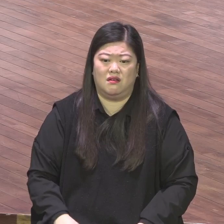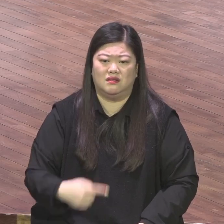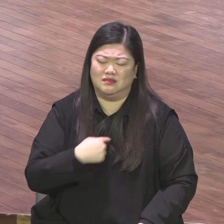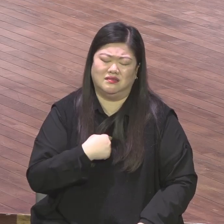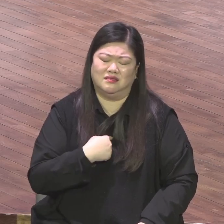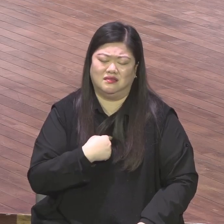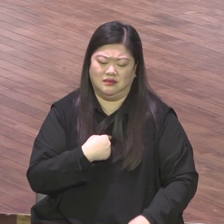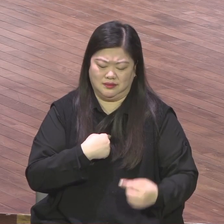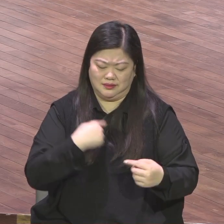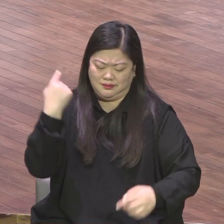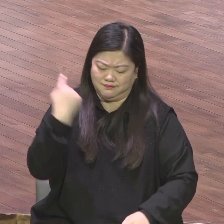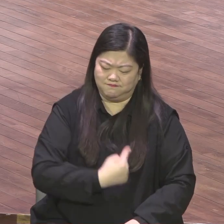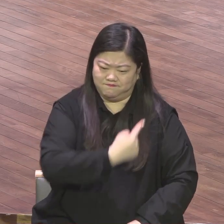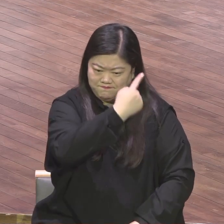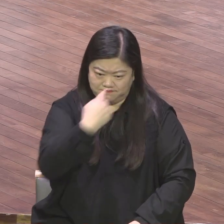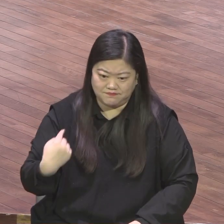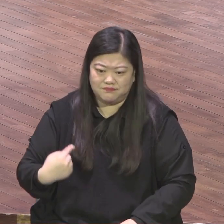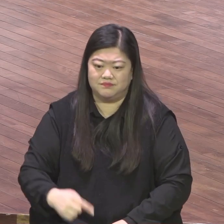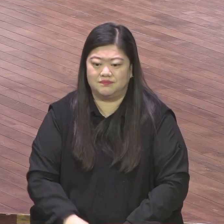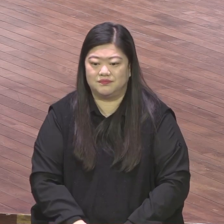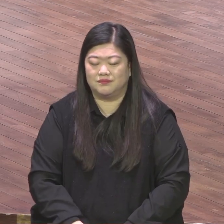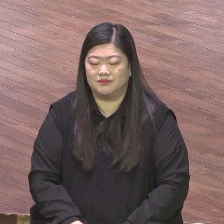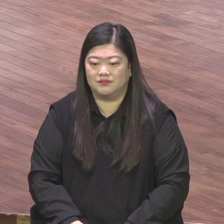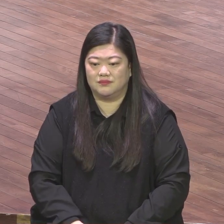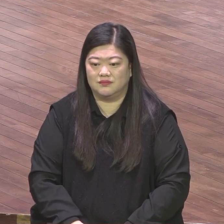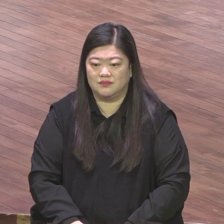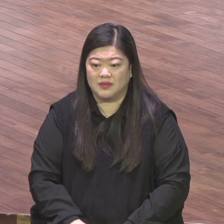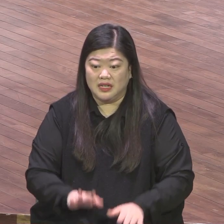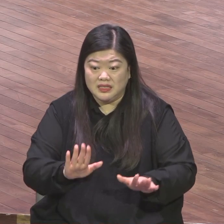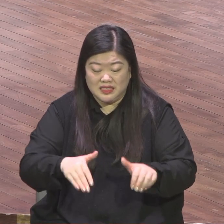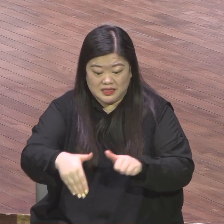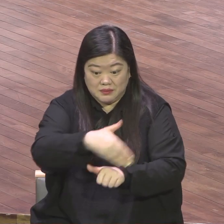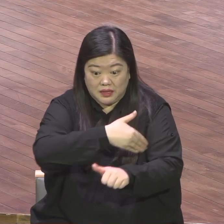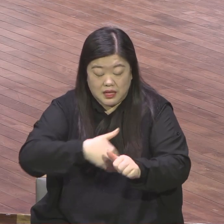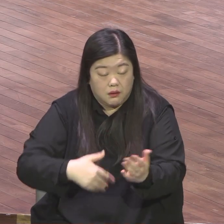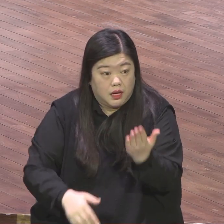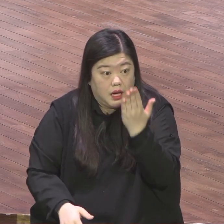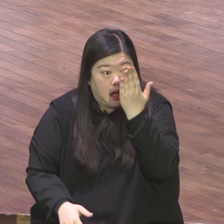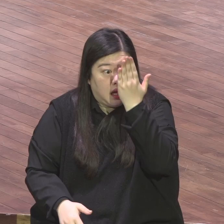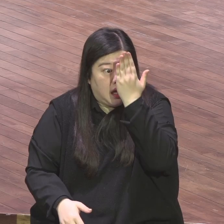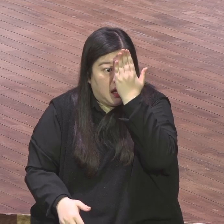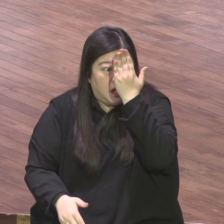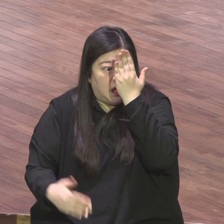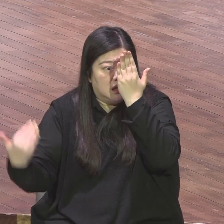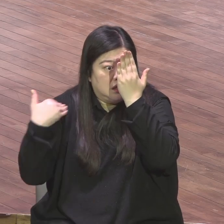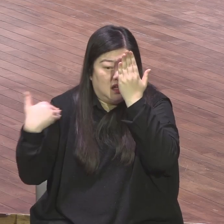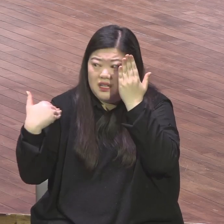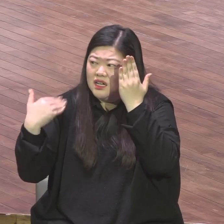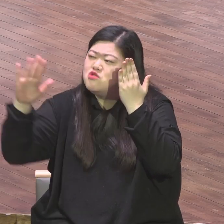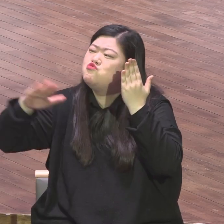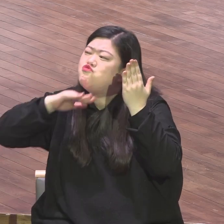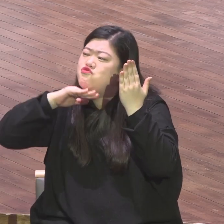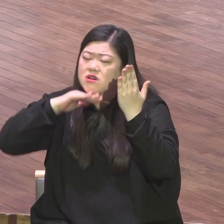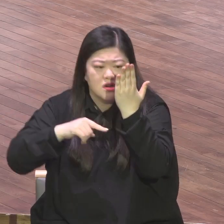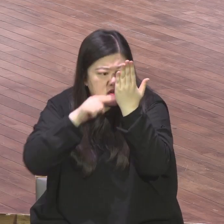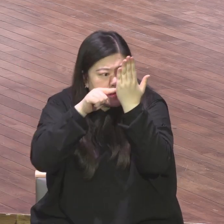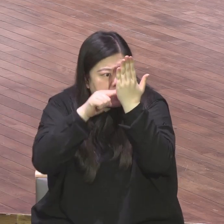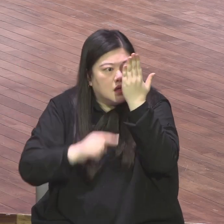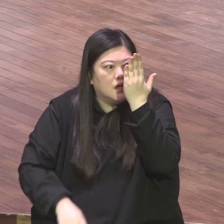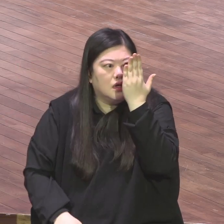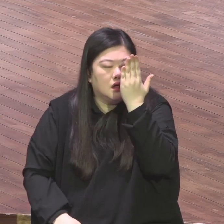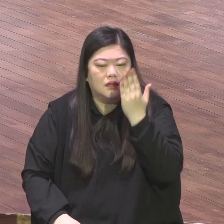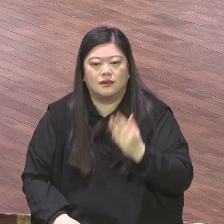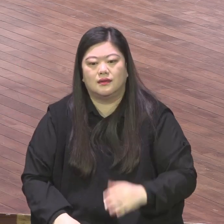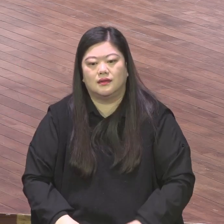자신의 절실하고 갈급한 문제, 현실적인 문제만 꽉 잡혀있습니다. 물론 이건 놓고